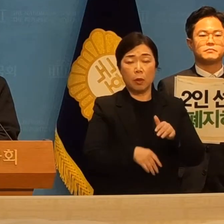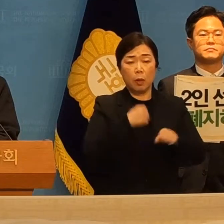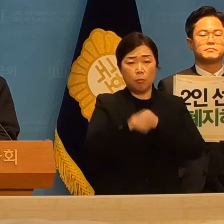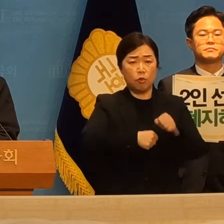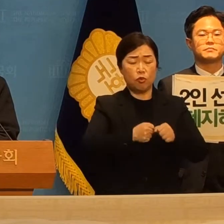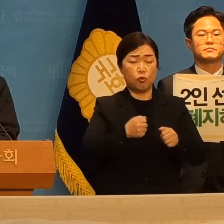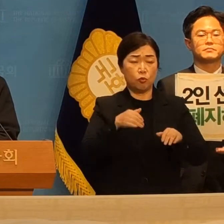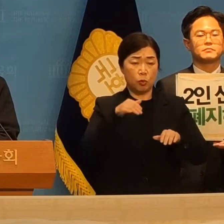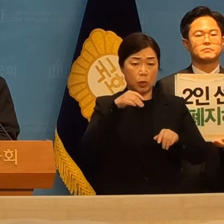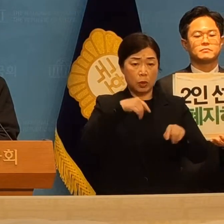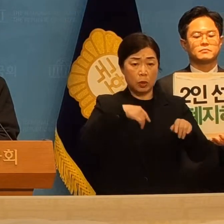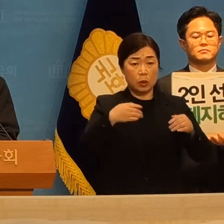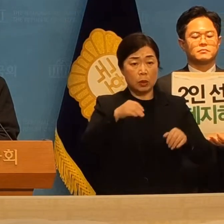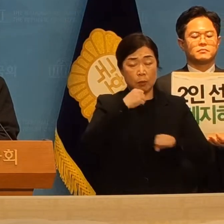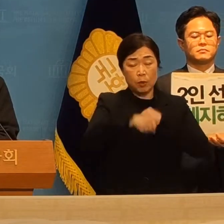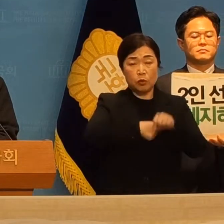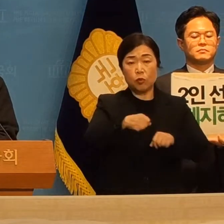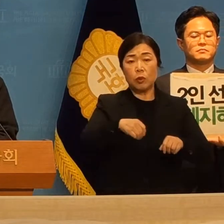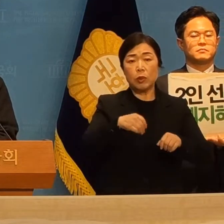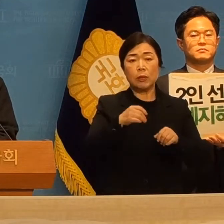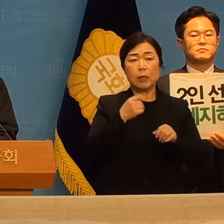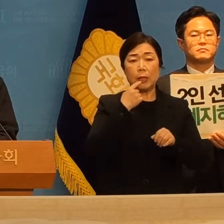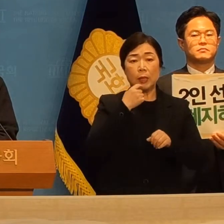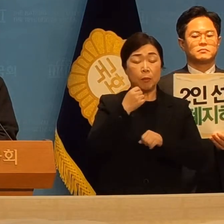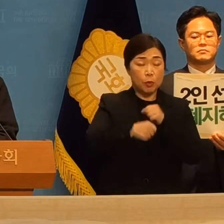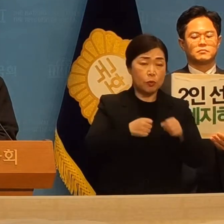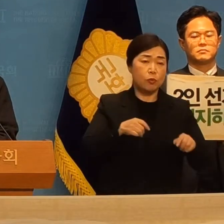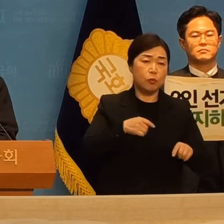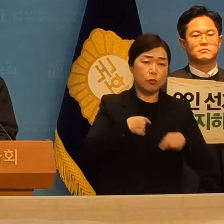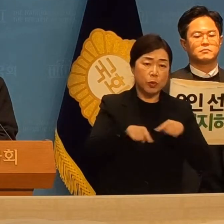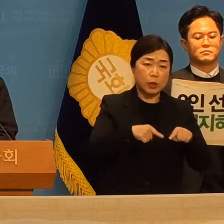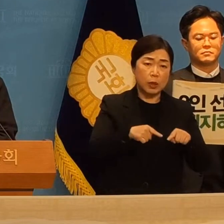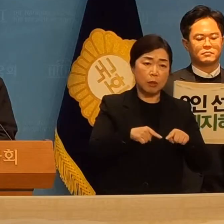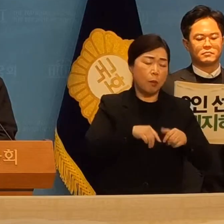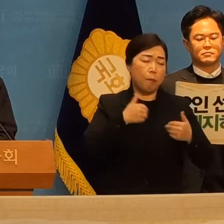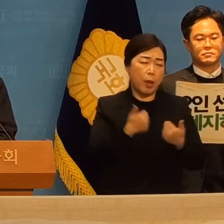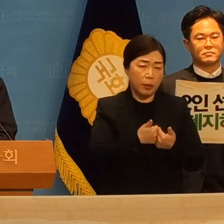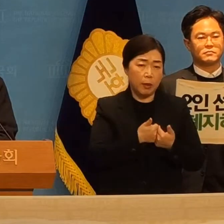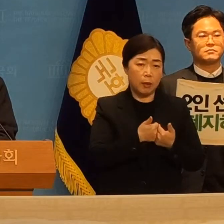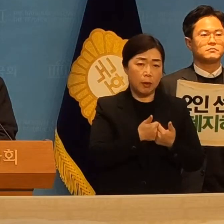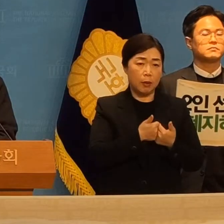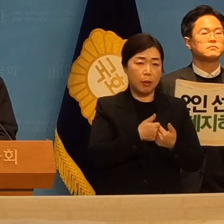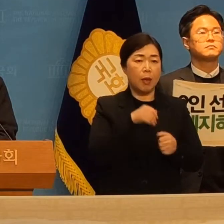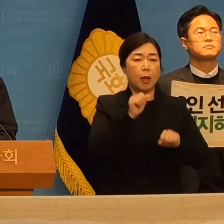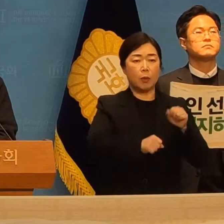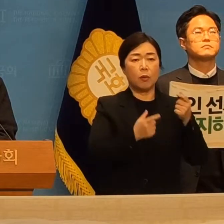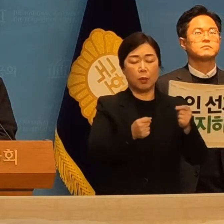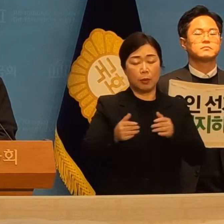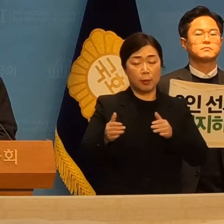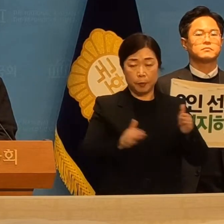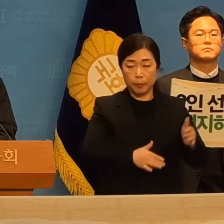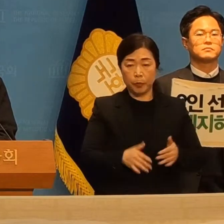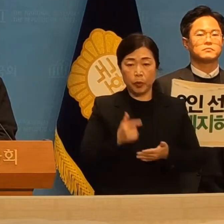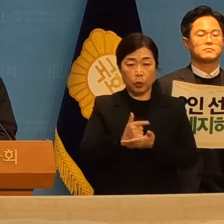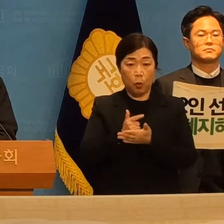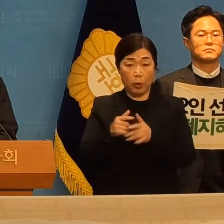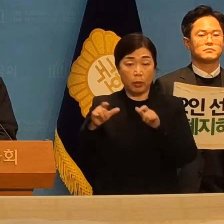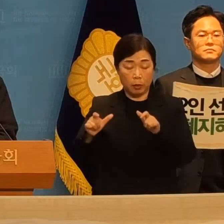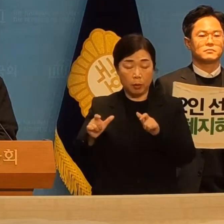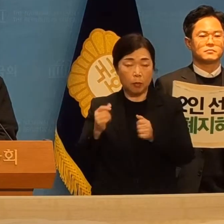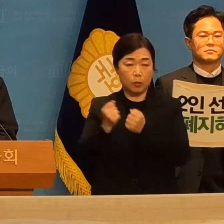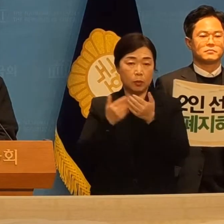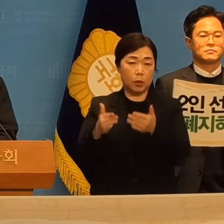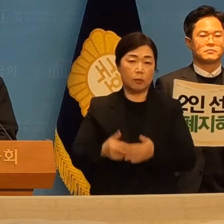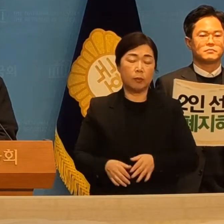역행이라는 비판을 벗어나기가 어려울 것입니다. 노원 을지역 설명드리겠습니다. 역시 1안이 가장 합리적입니다.